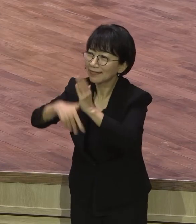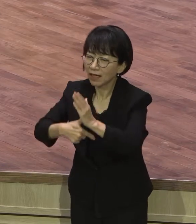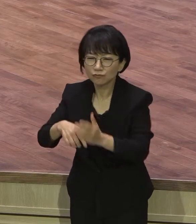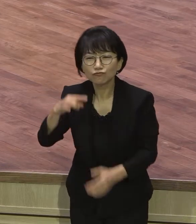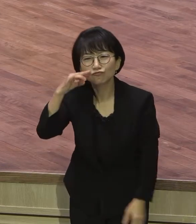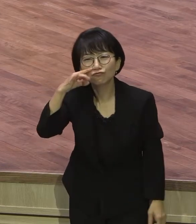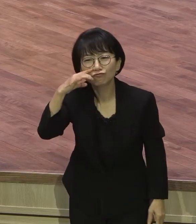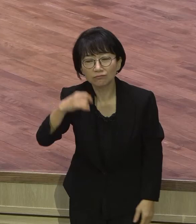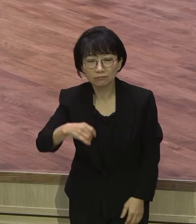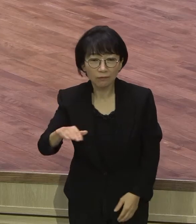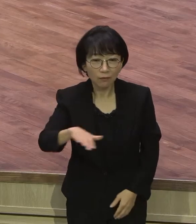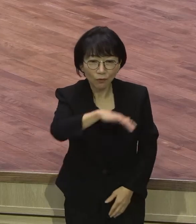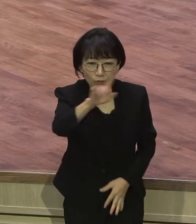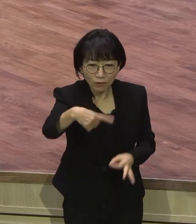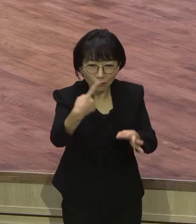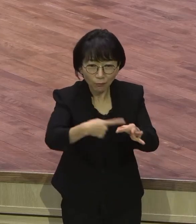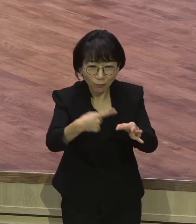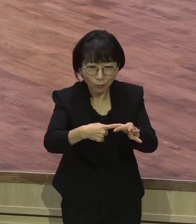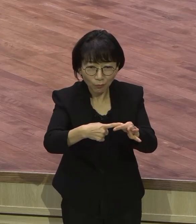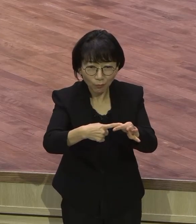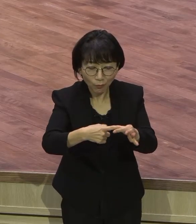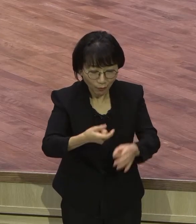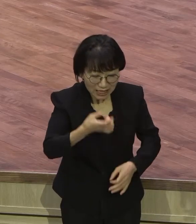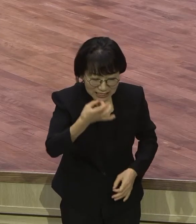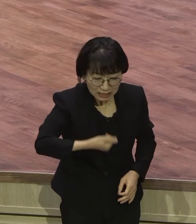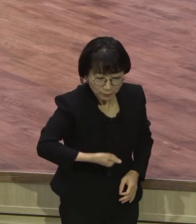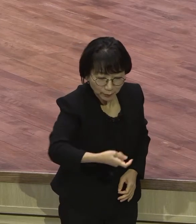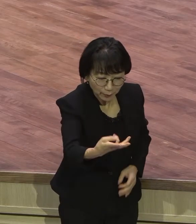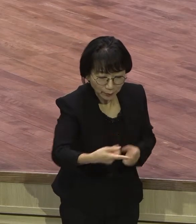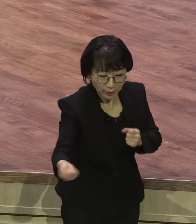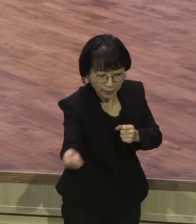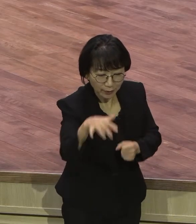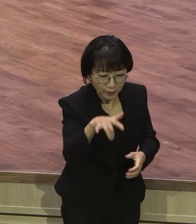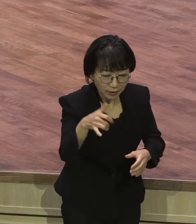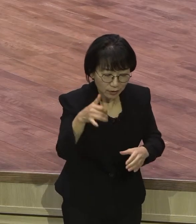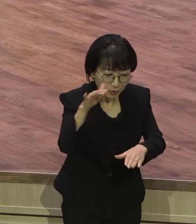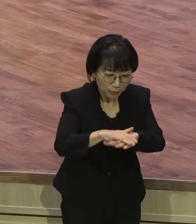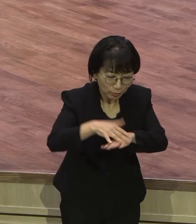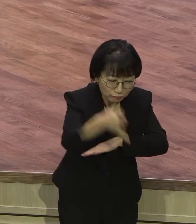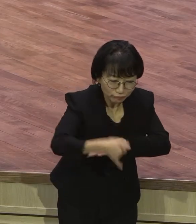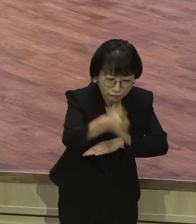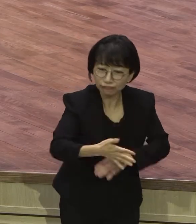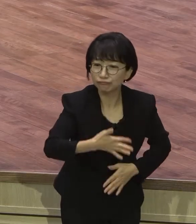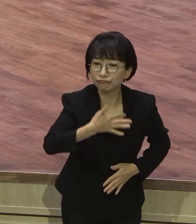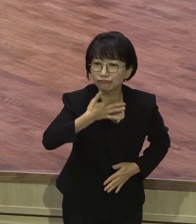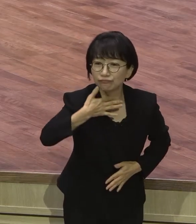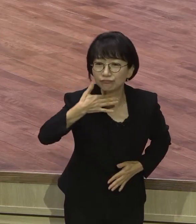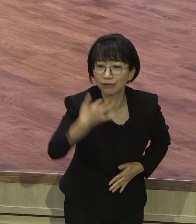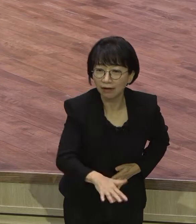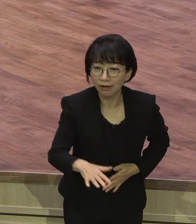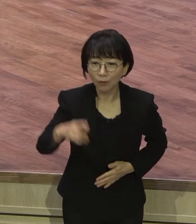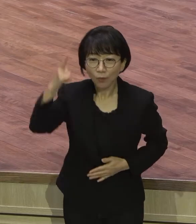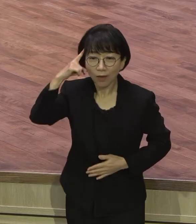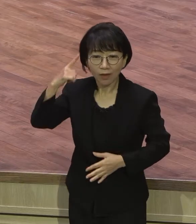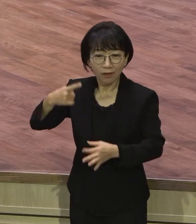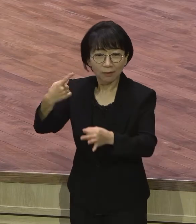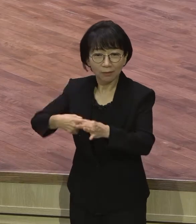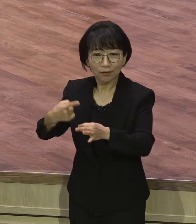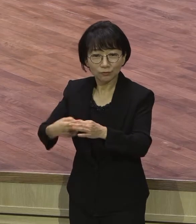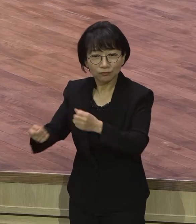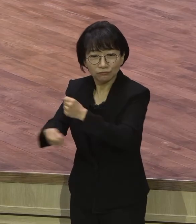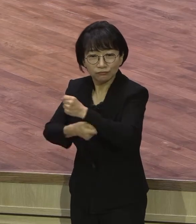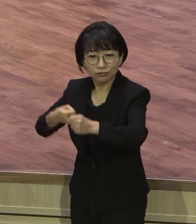보리농사도 안 하는데 뭘 맥주감사 그렇게 주를 지킬 이유가 있느냐. 근데 잘 봐야 될 것이 뭐냐,